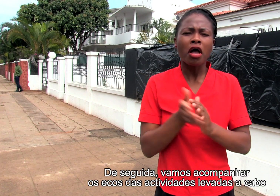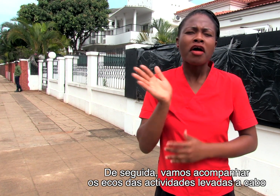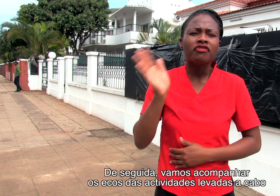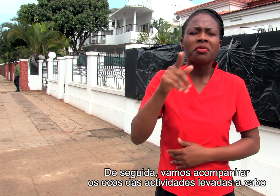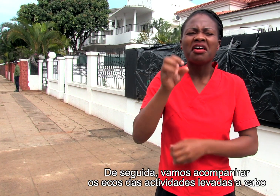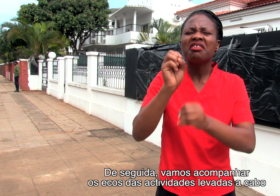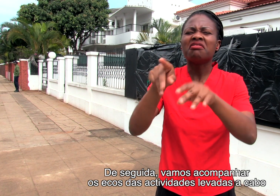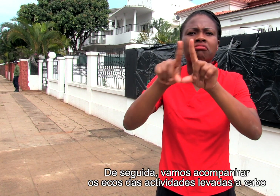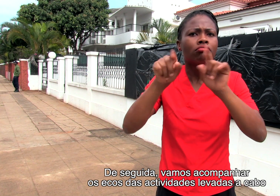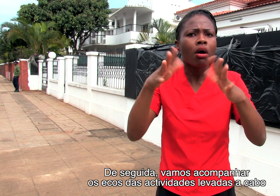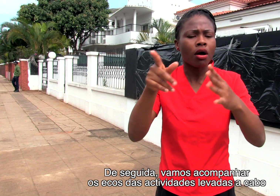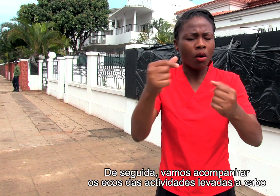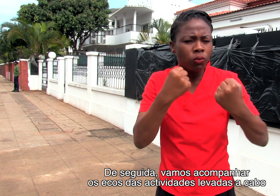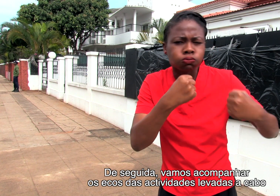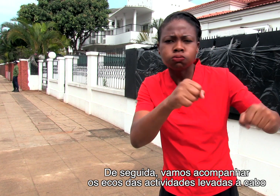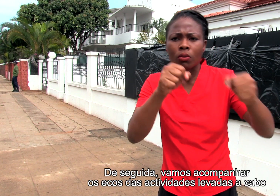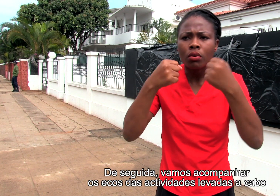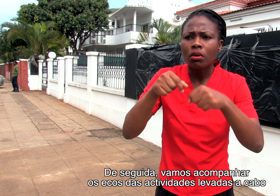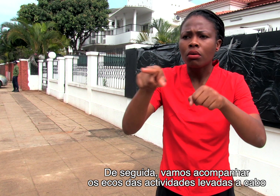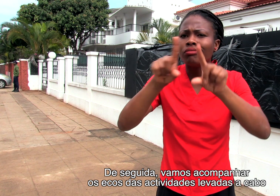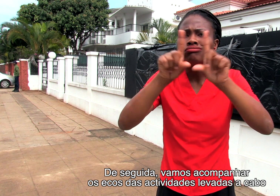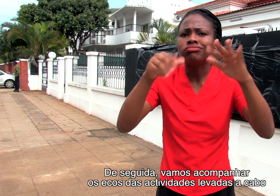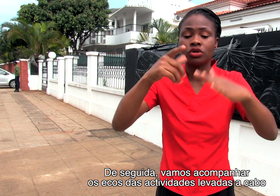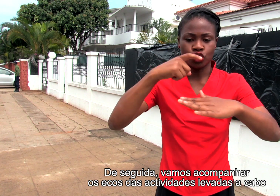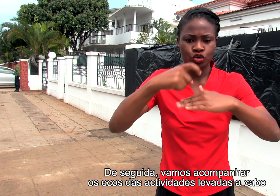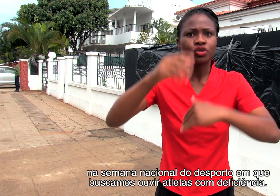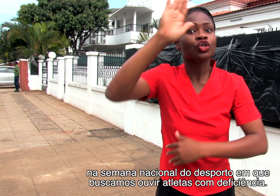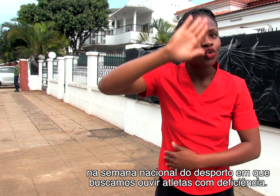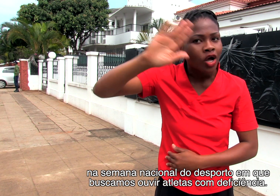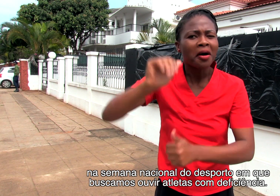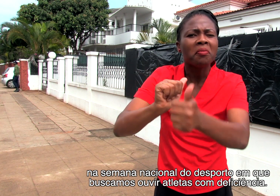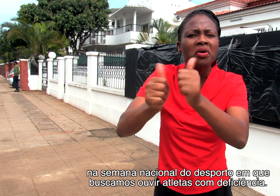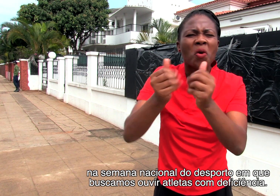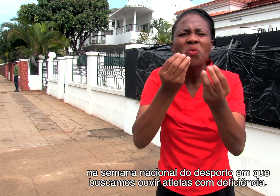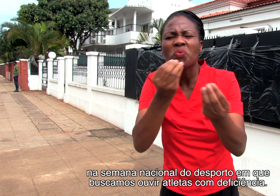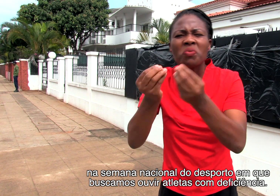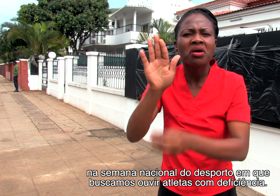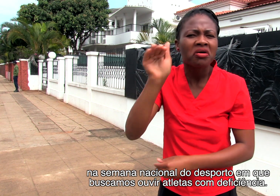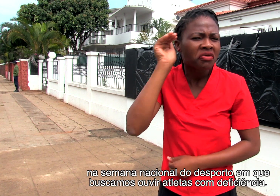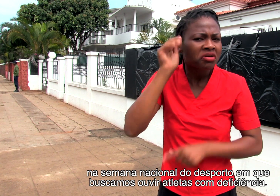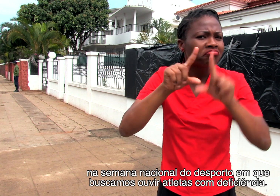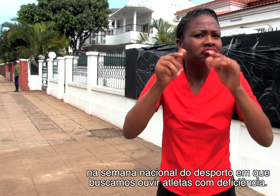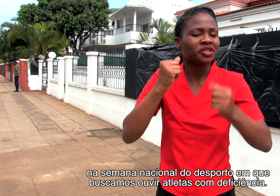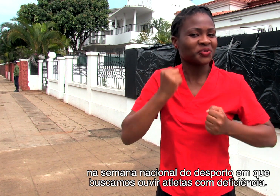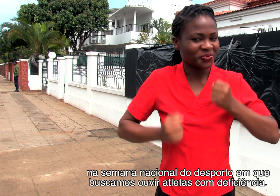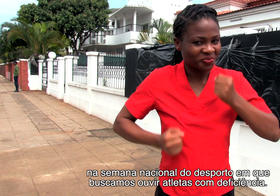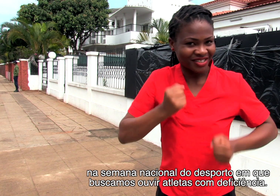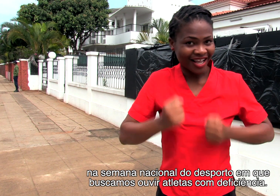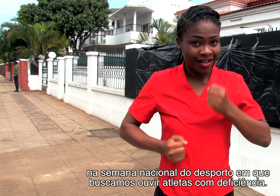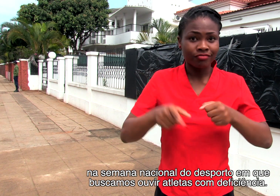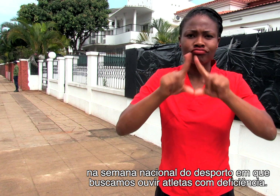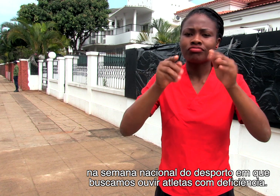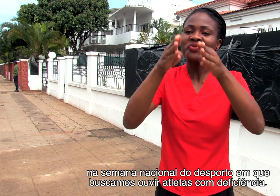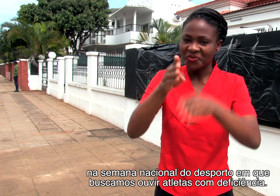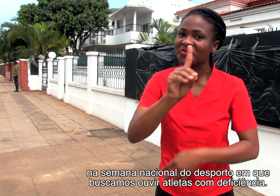De seguida, vamos acompanhar os ecos das atividades levadas a cabo na Semana Nacional do Desporto, em que buscamos